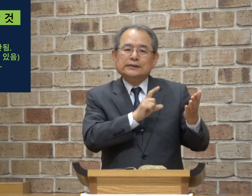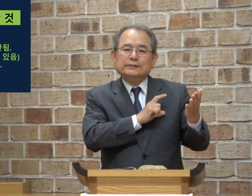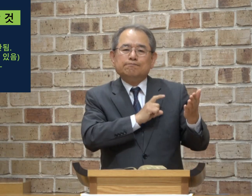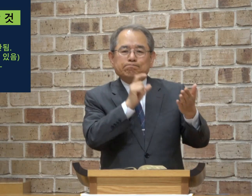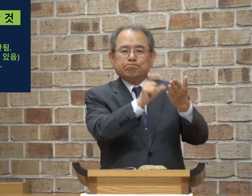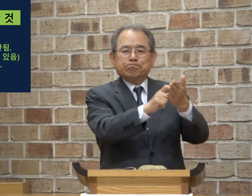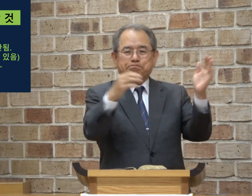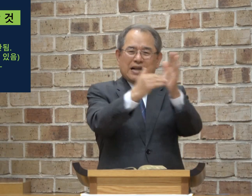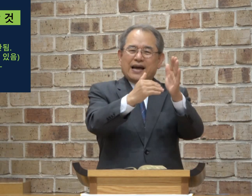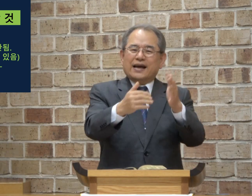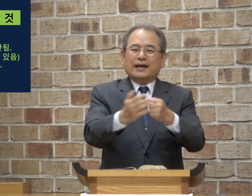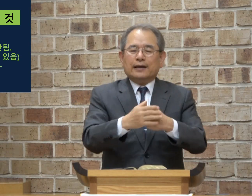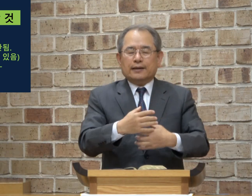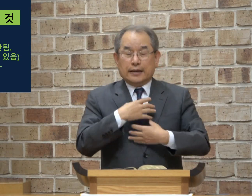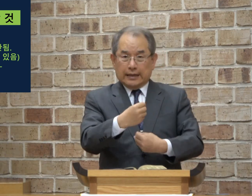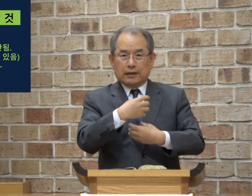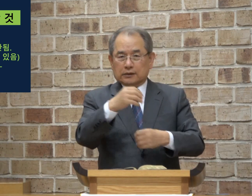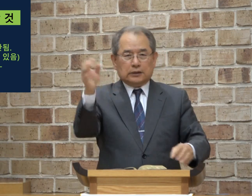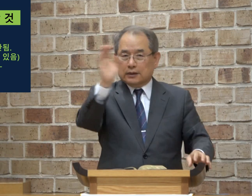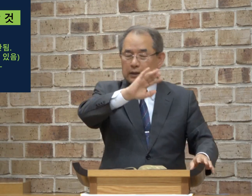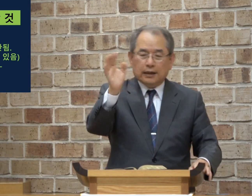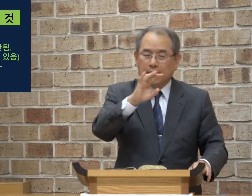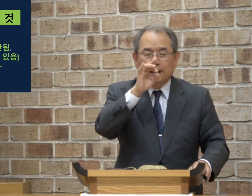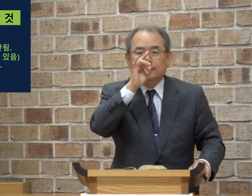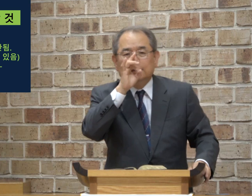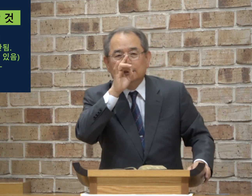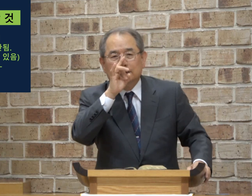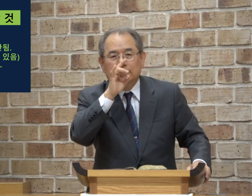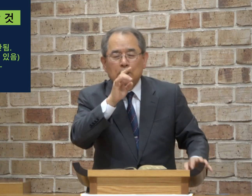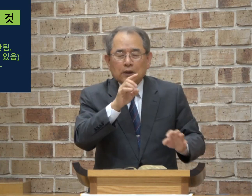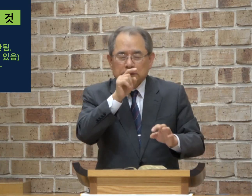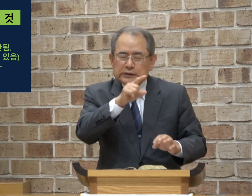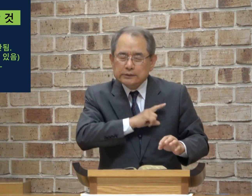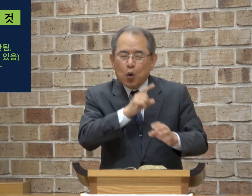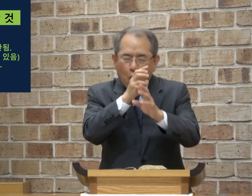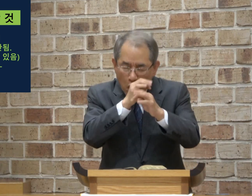생명책에 나의 이름이 기록되었다고 안심하면 안 됩니다.